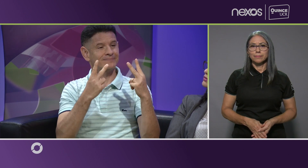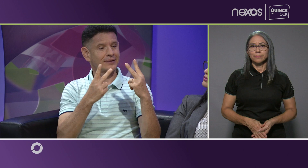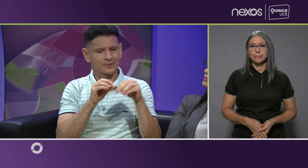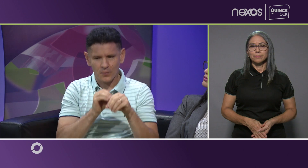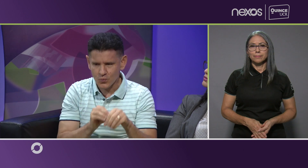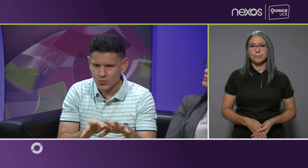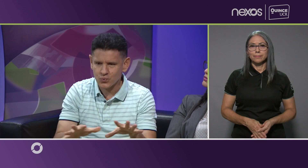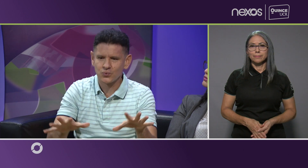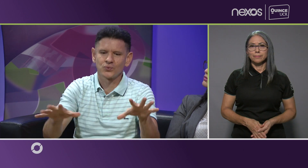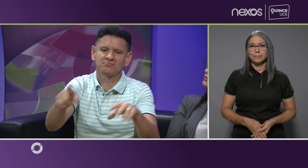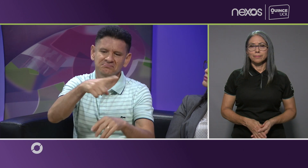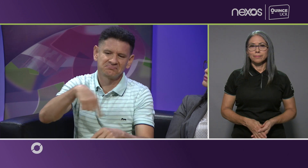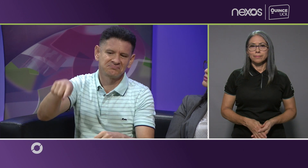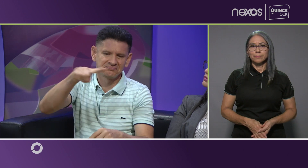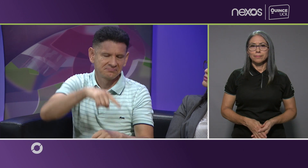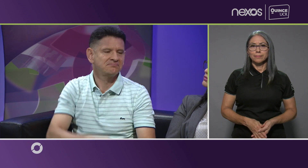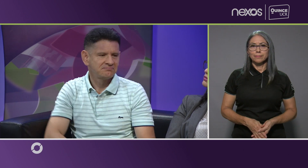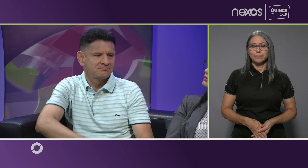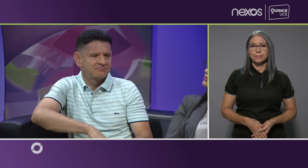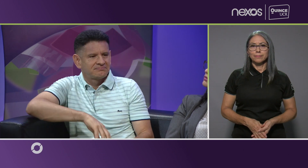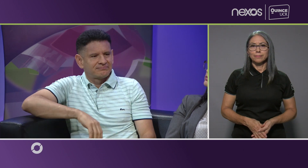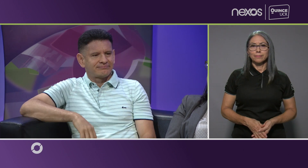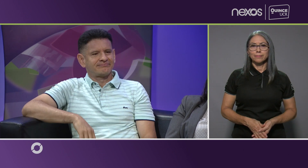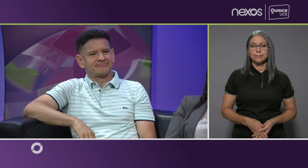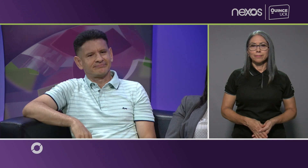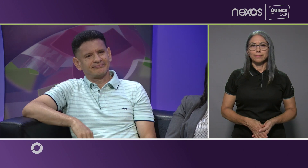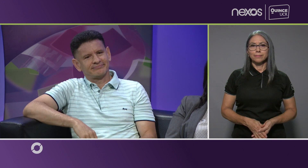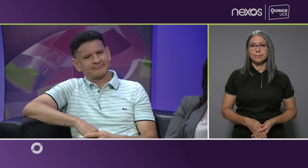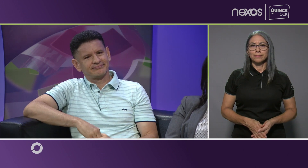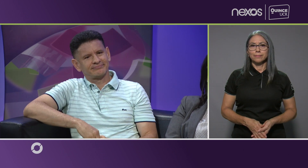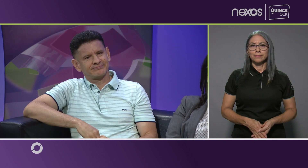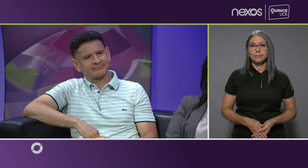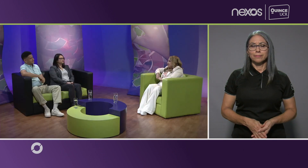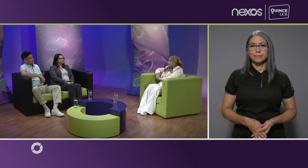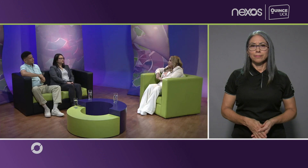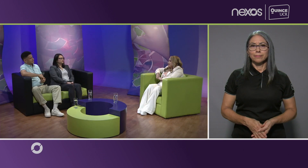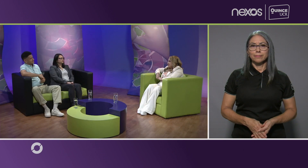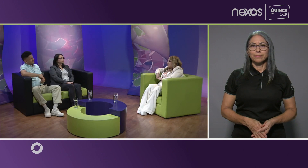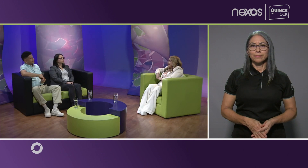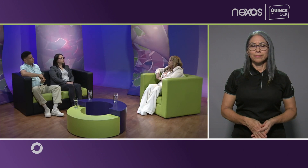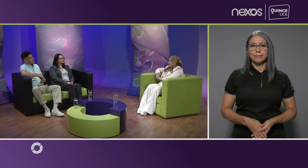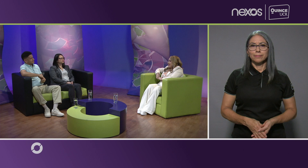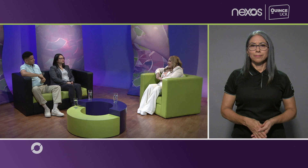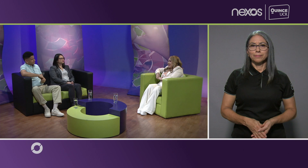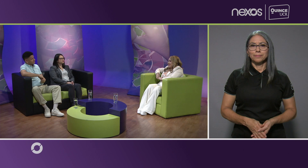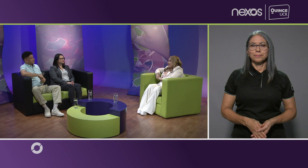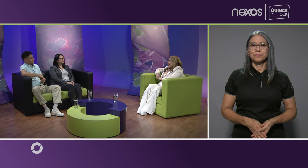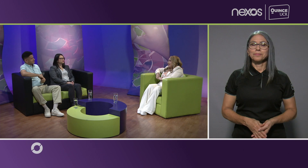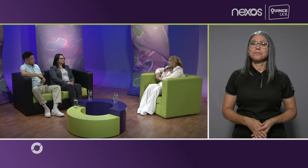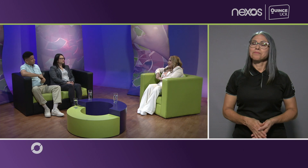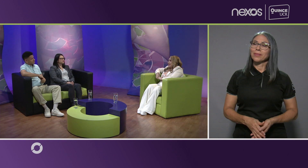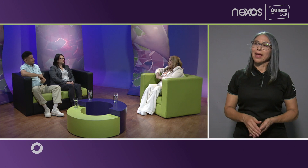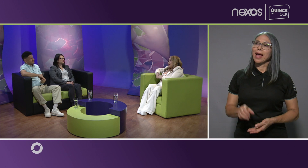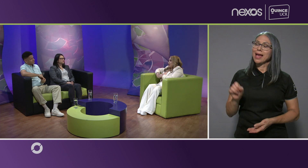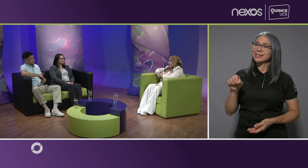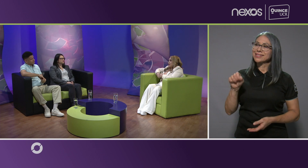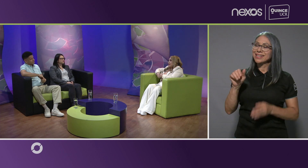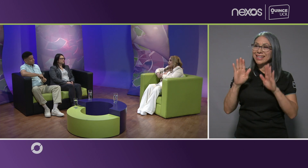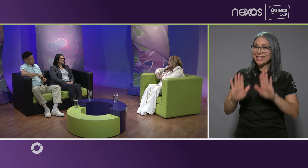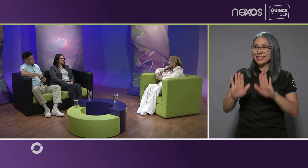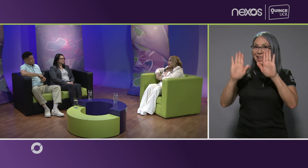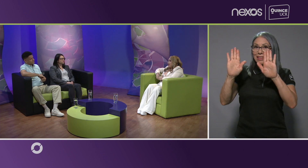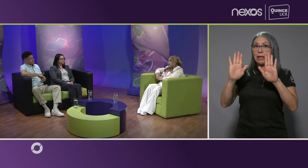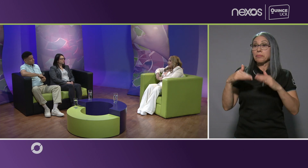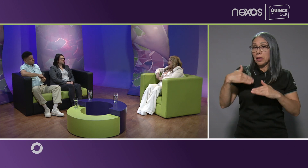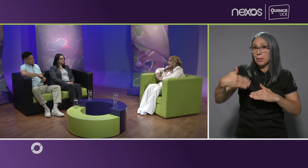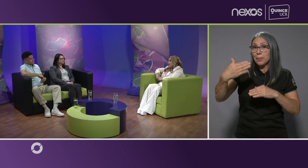pueden ser muchísimo más claras, son visuales y le permiten la comprensión al estudiante sordo. Así es, excelente. Y bueno, vamos a